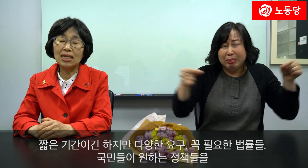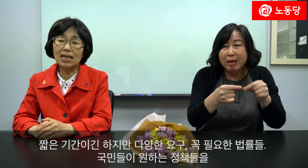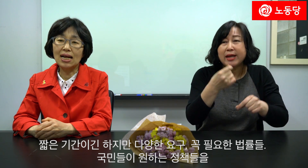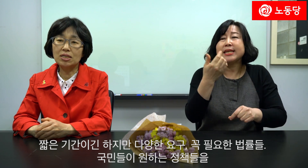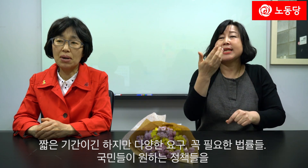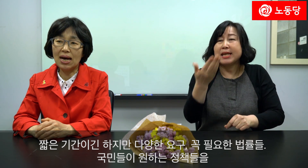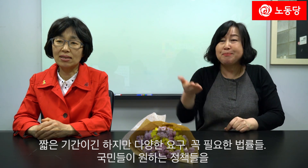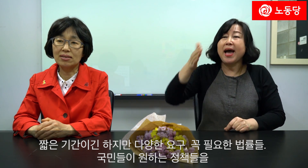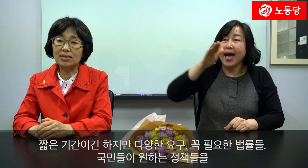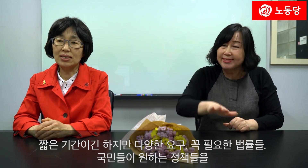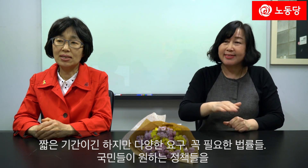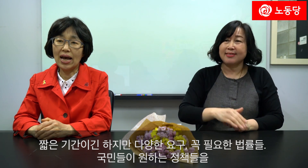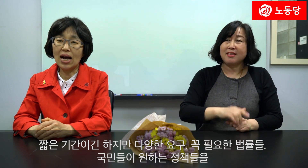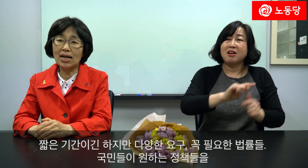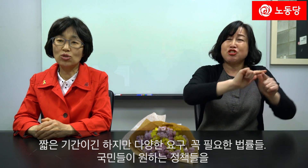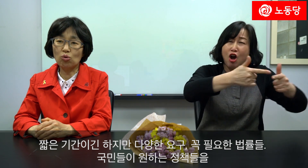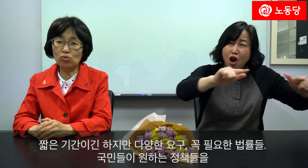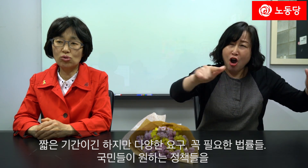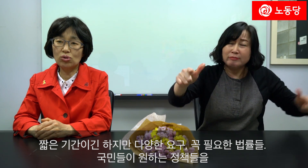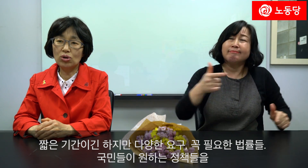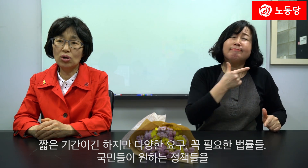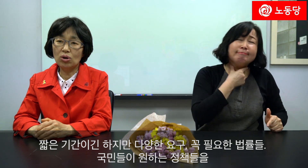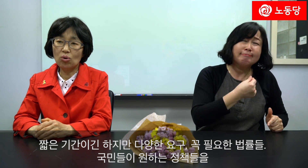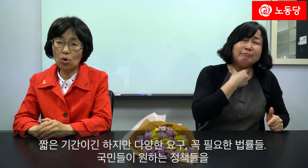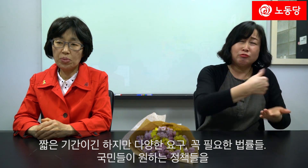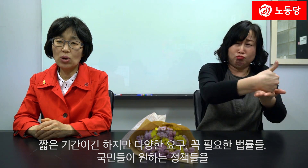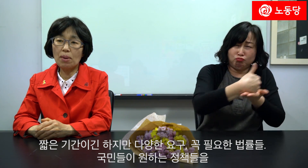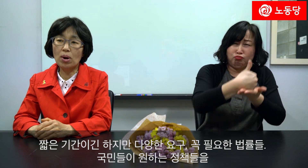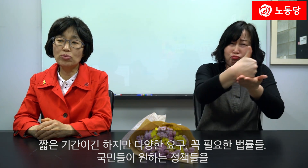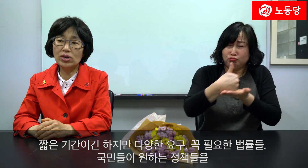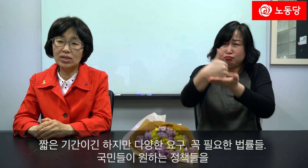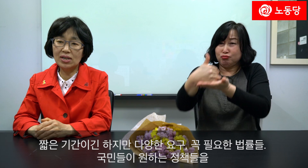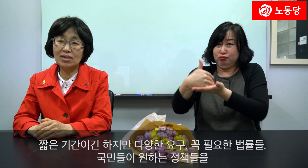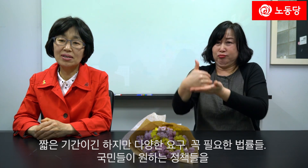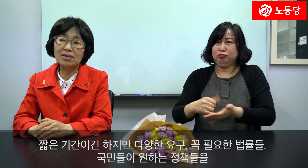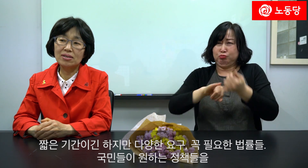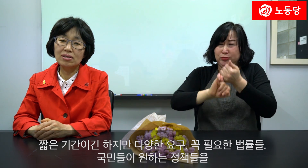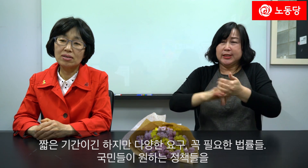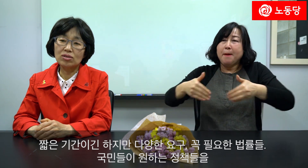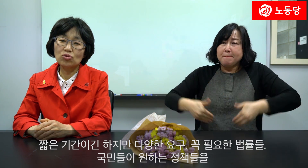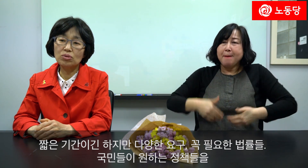짧은 기간이긴 하지만 다양한 요구, 꼭 필요한 법률들,